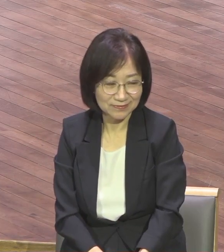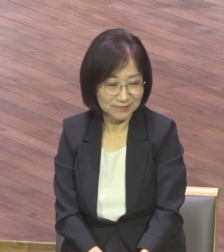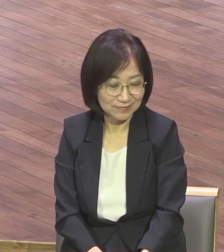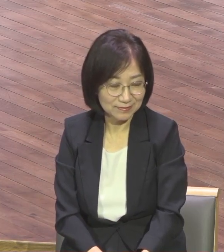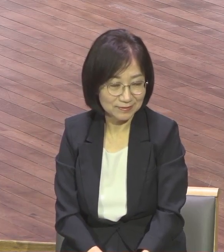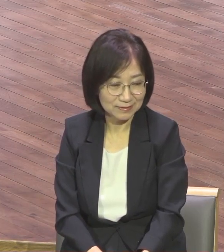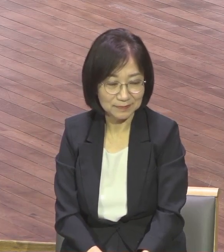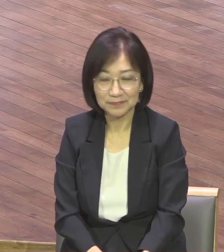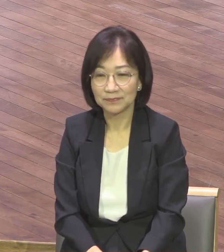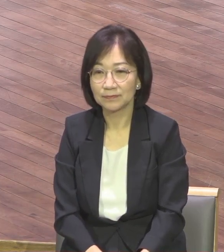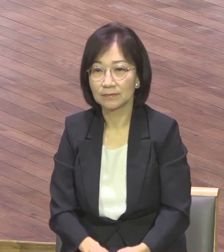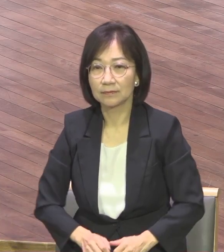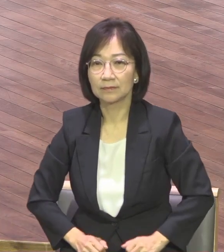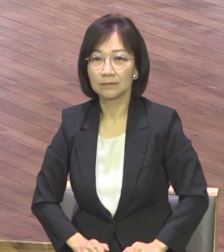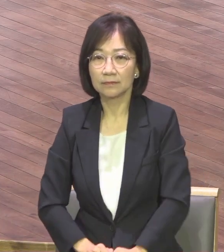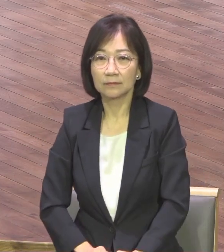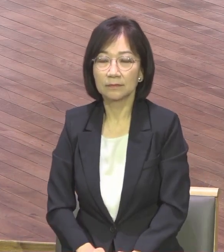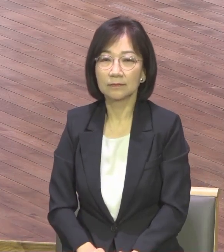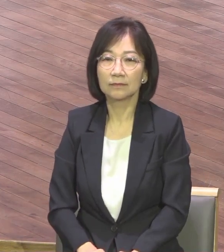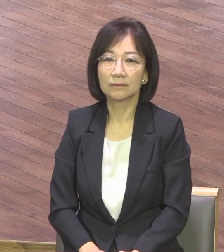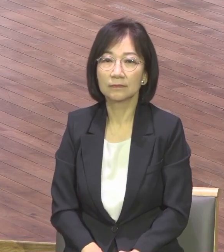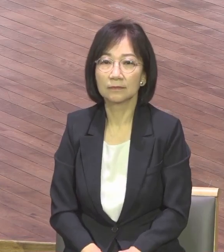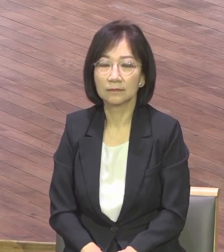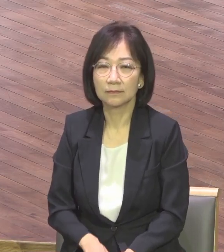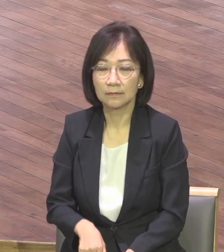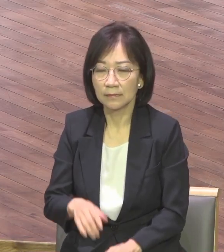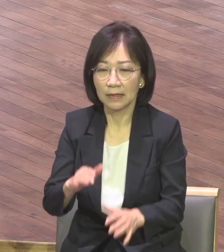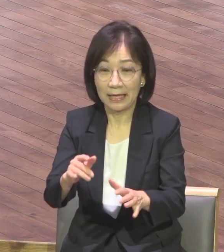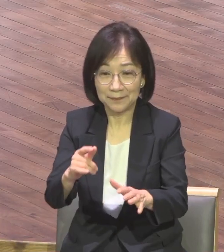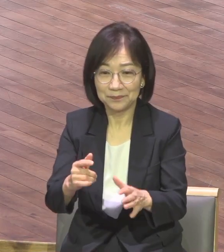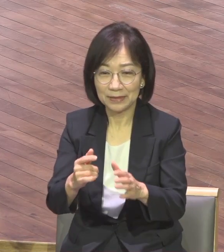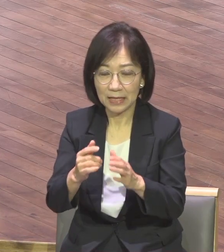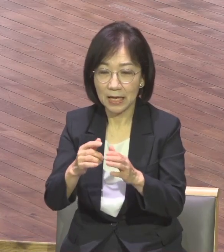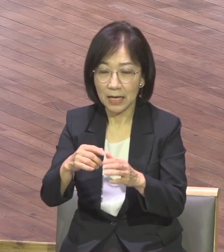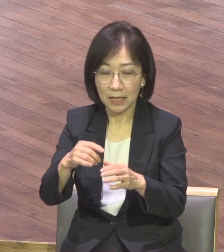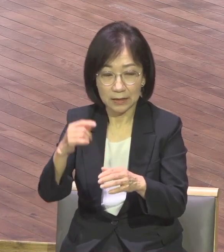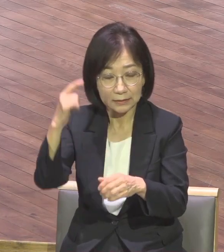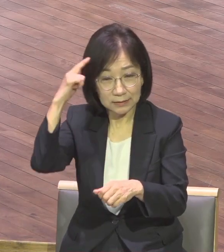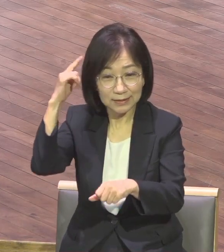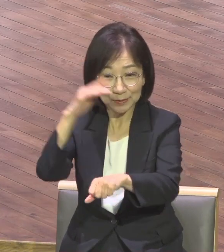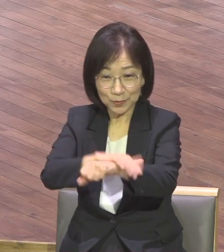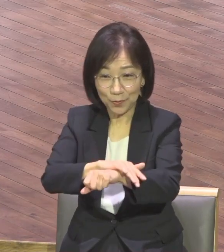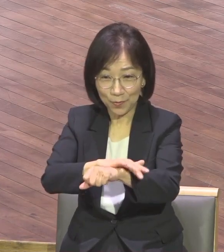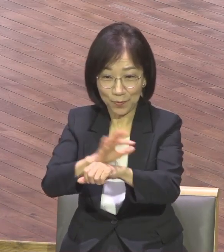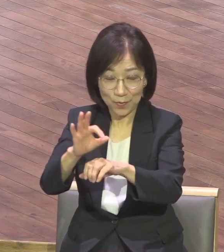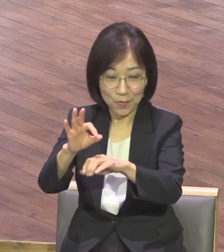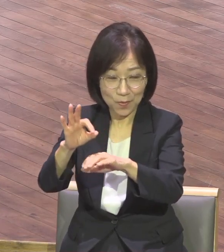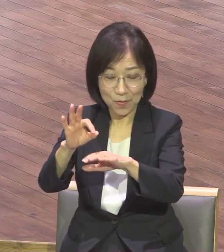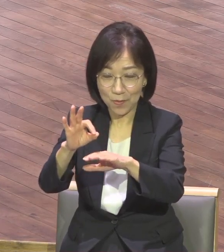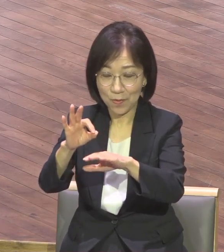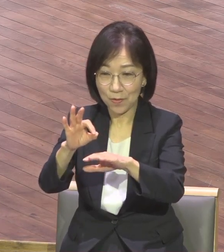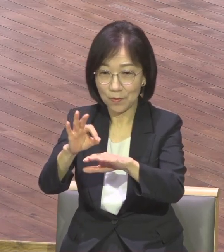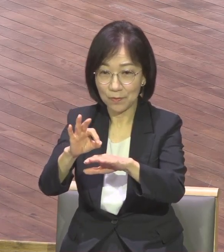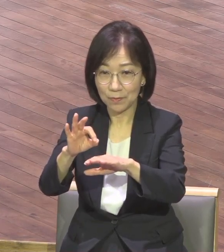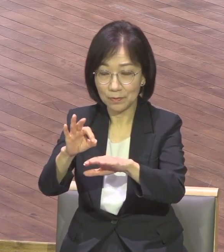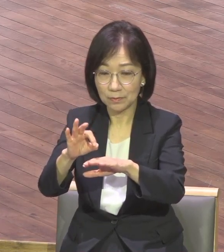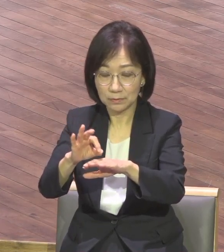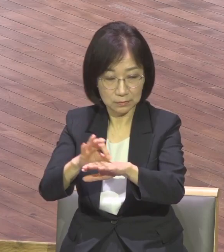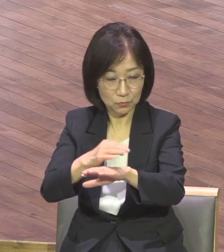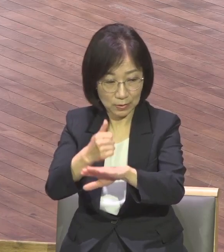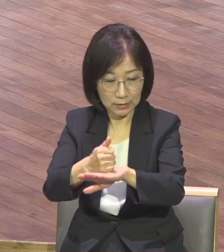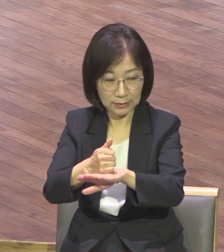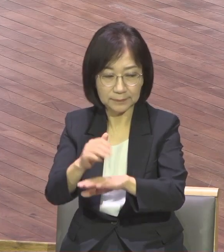뭐 나라를 강하게 해주십시오. 내 가장 비유한 정적 저거 죽여주십시오.